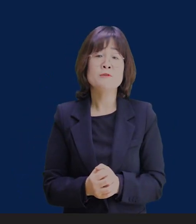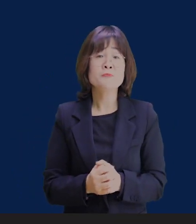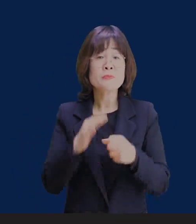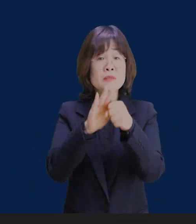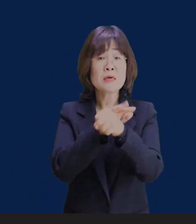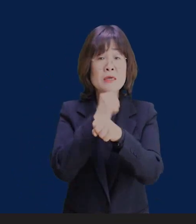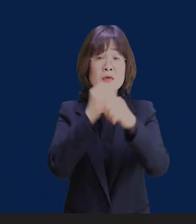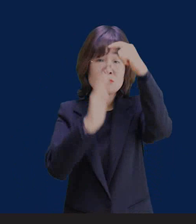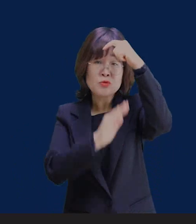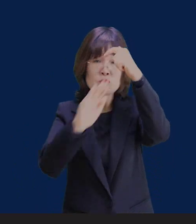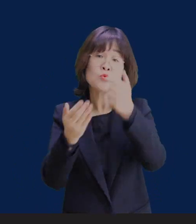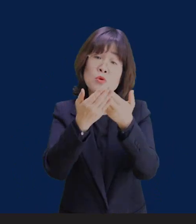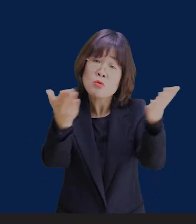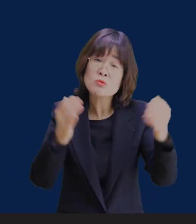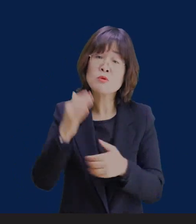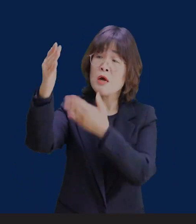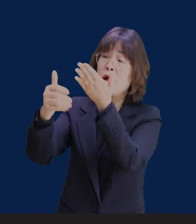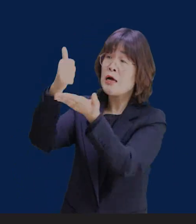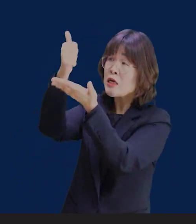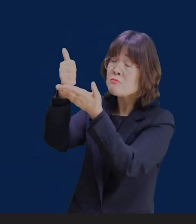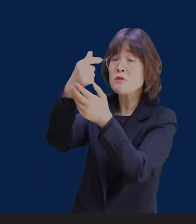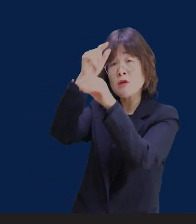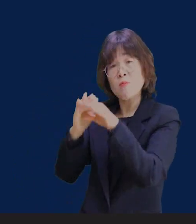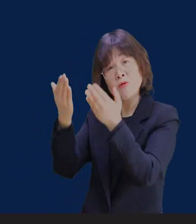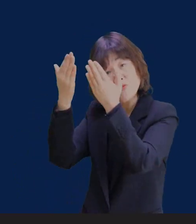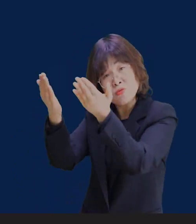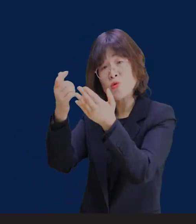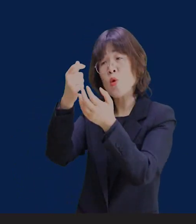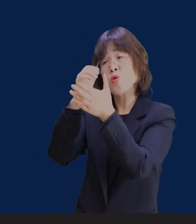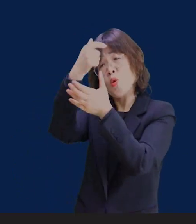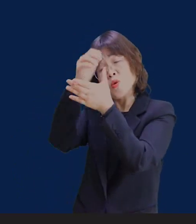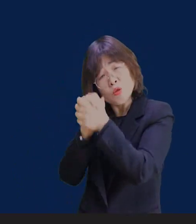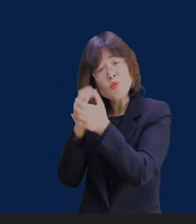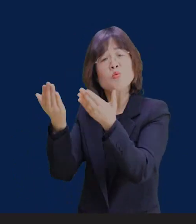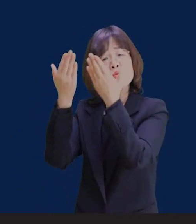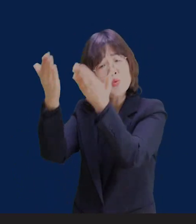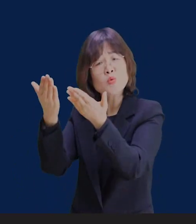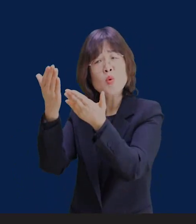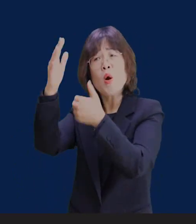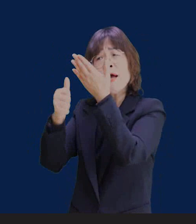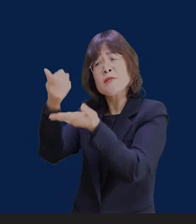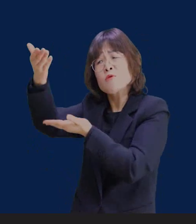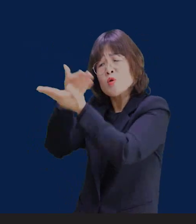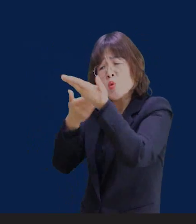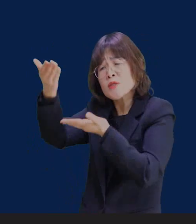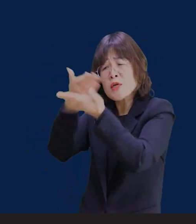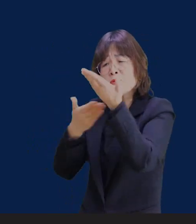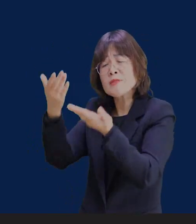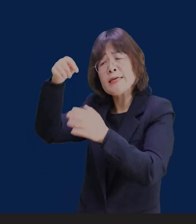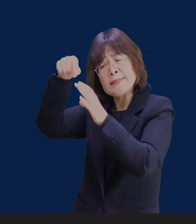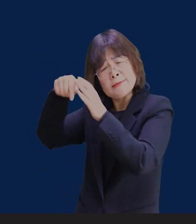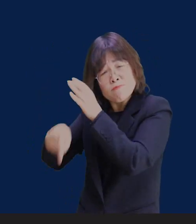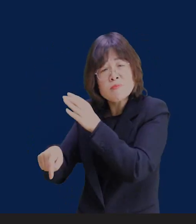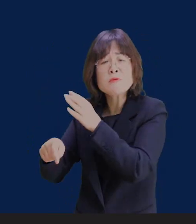하시니라. 사랑하는 성도 여러분, 하나님께 예배하고 하나님께 기도하며 하나님과 깊은 교제가 있어야